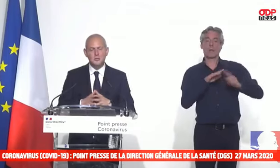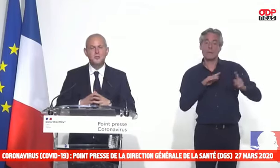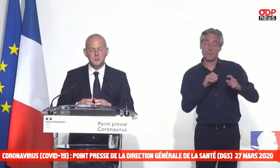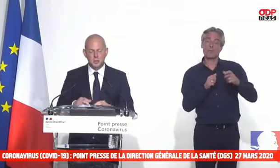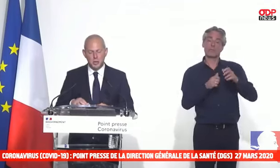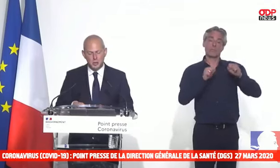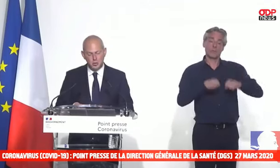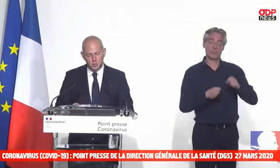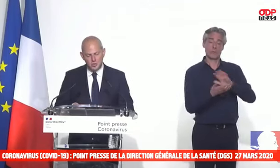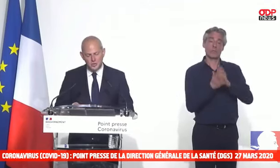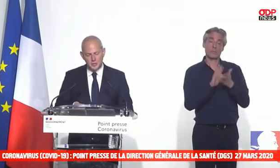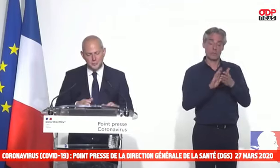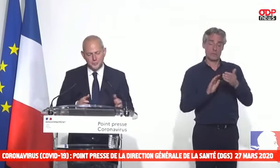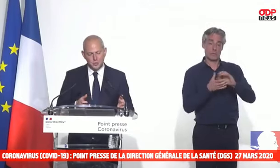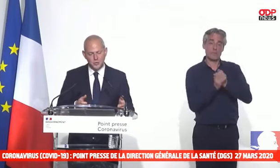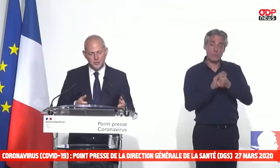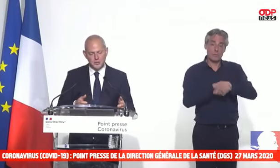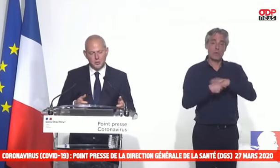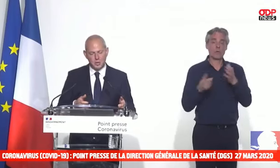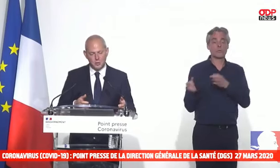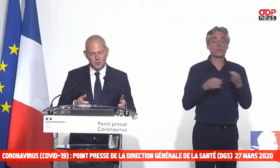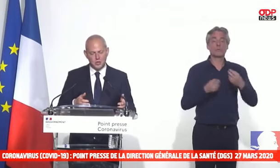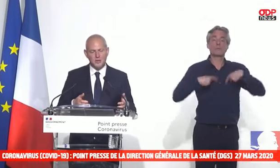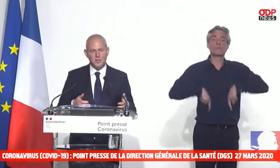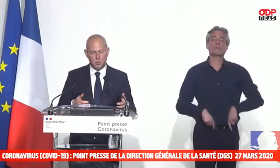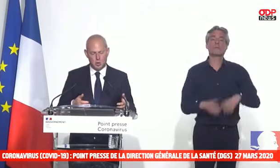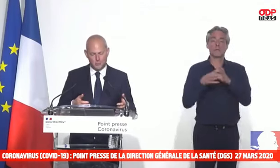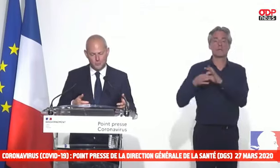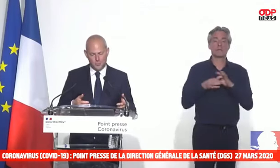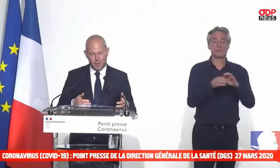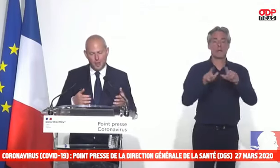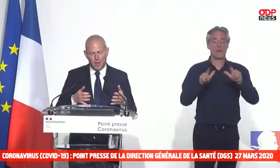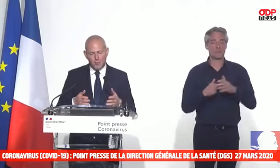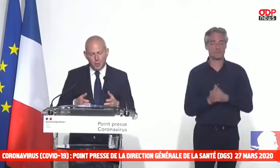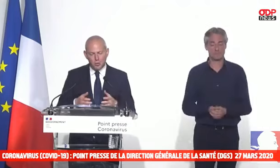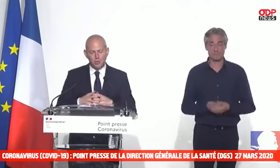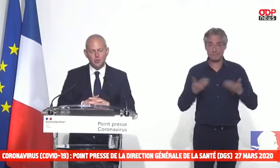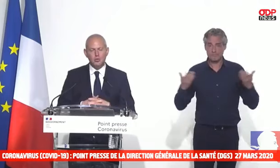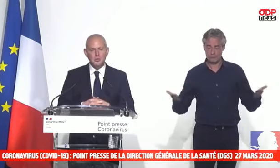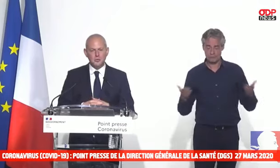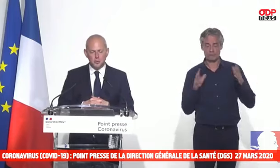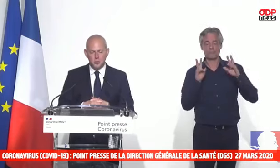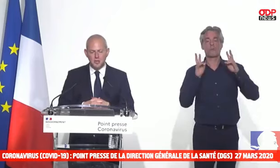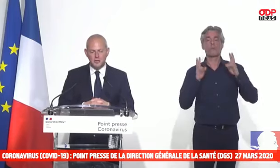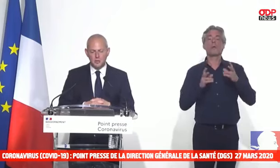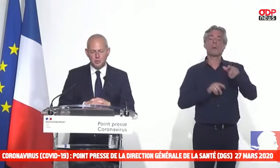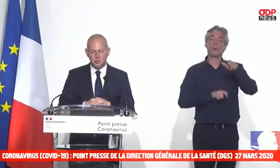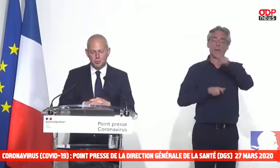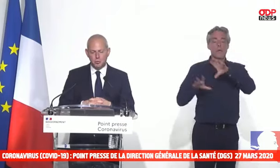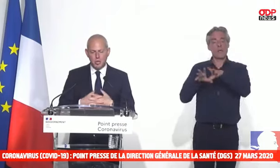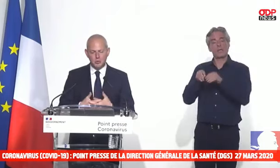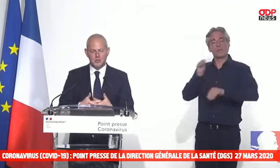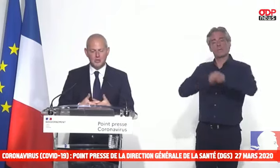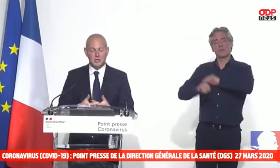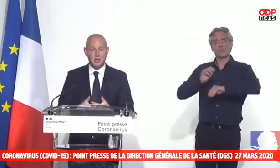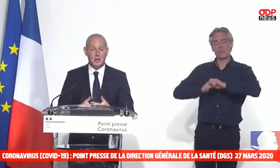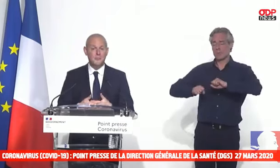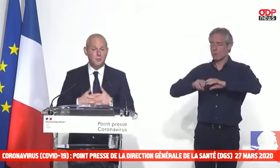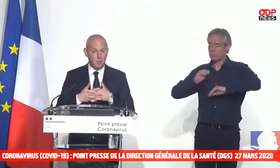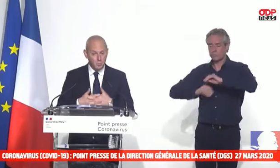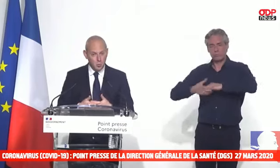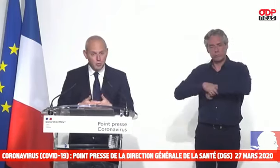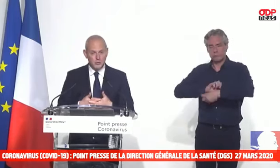donc disponible sur le site du ministère de la Cohésion des Territoires. Pendant que nos soignants sont mobilisés sur le front de la lutte